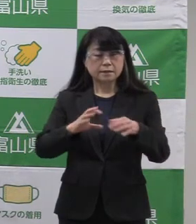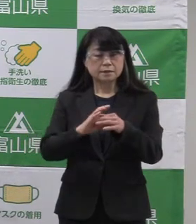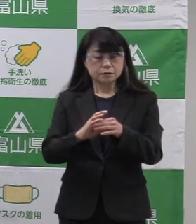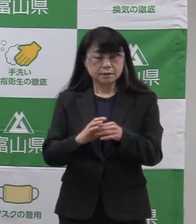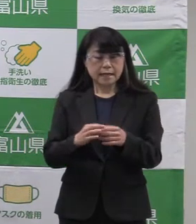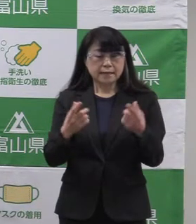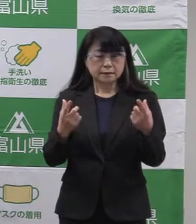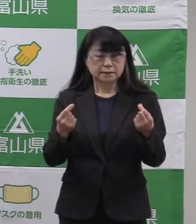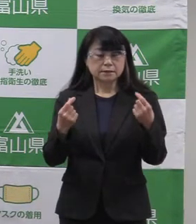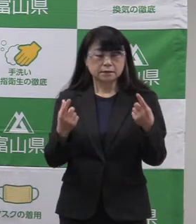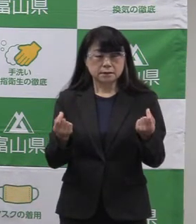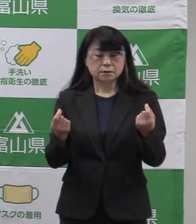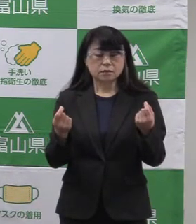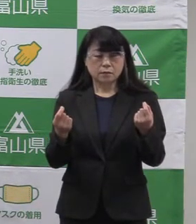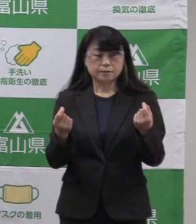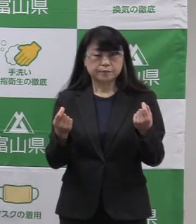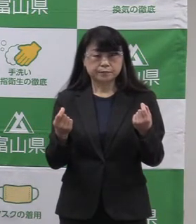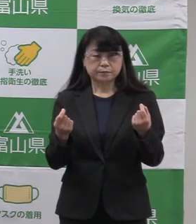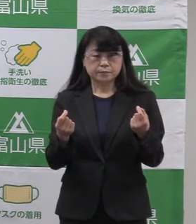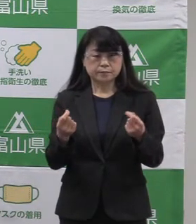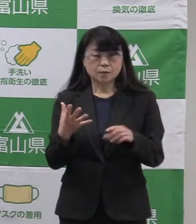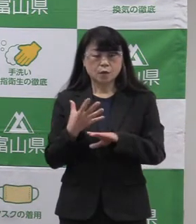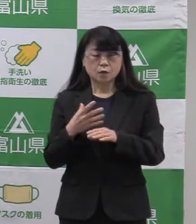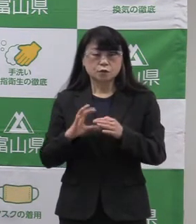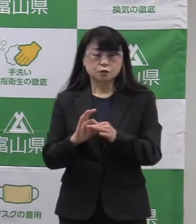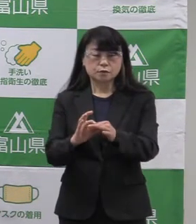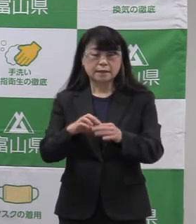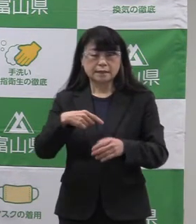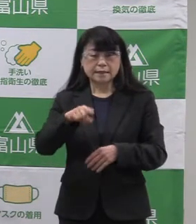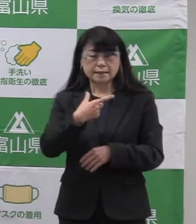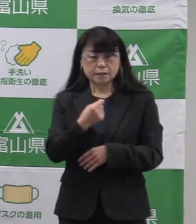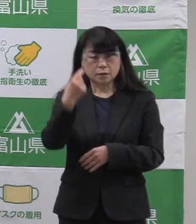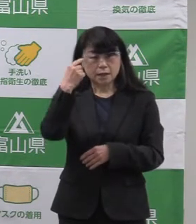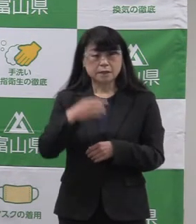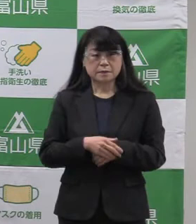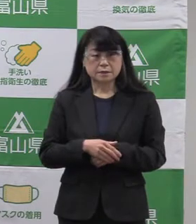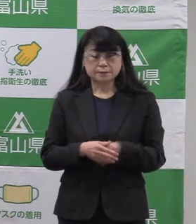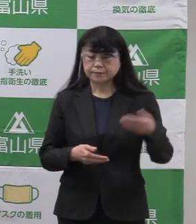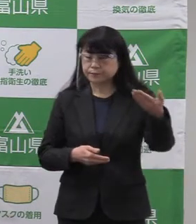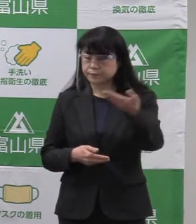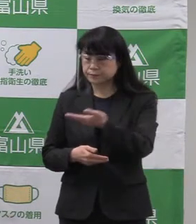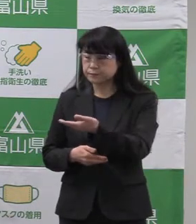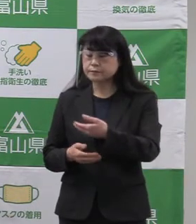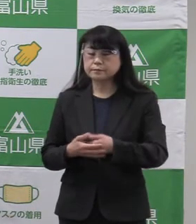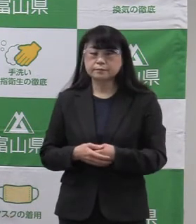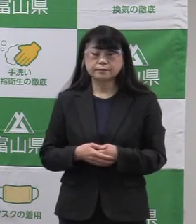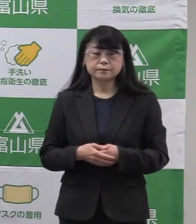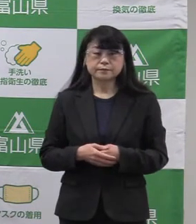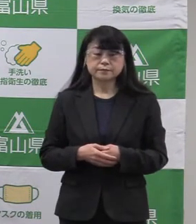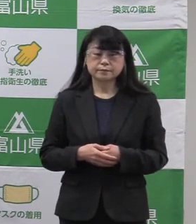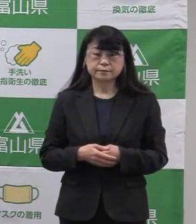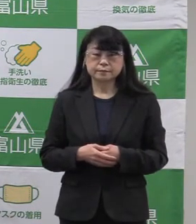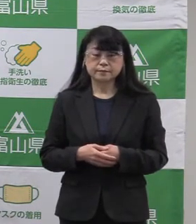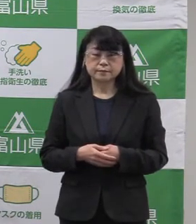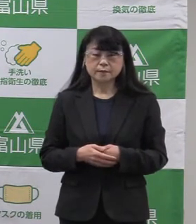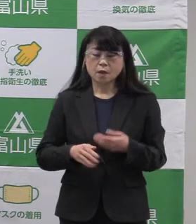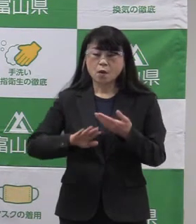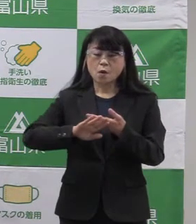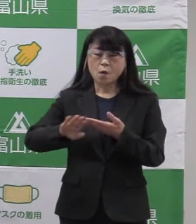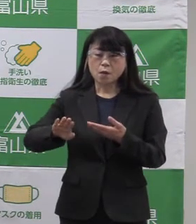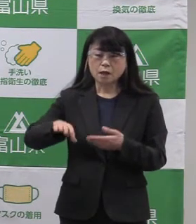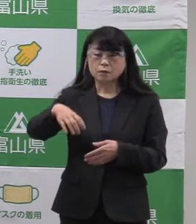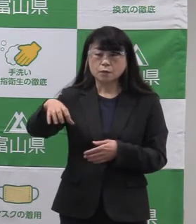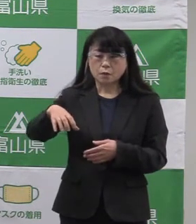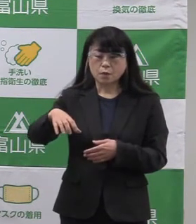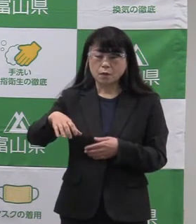かりと保っていきたいと考えます。 最後に一点なんですけれども、他国ではですね、特に